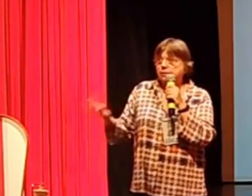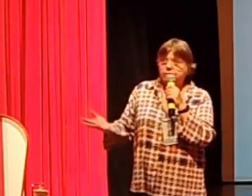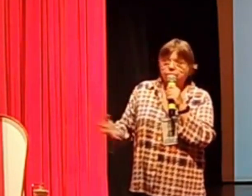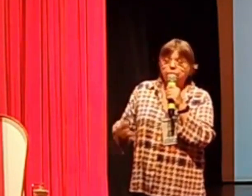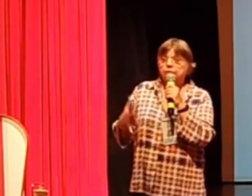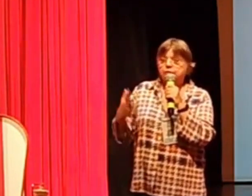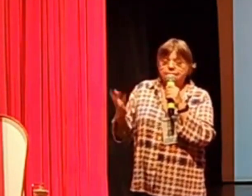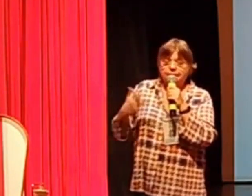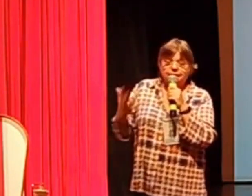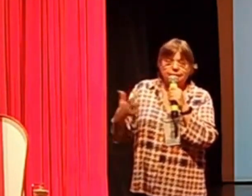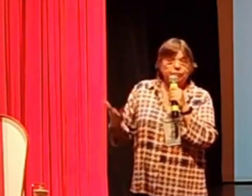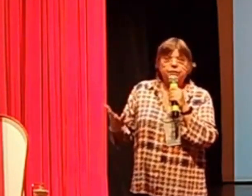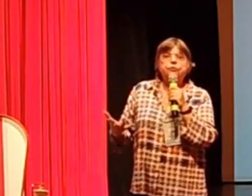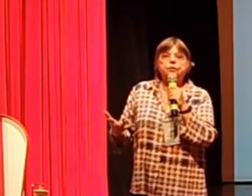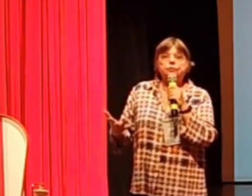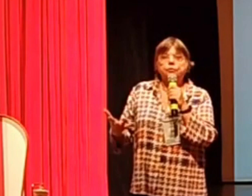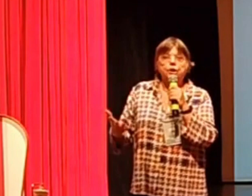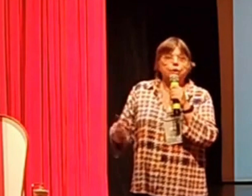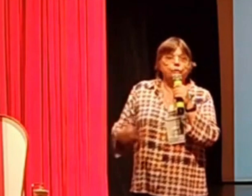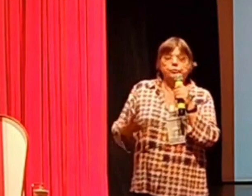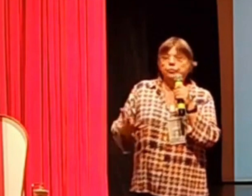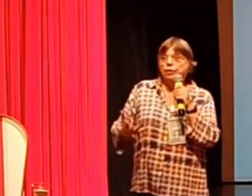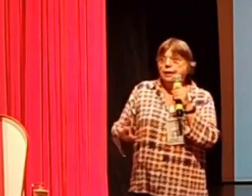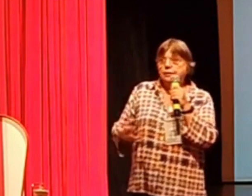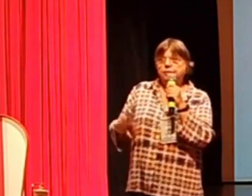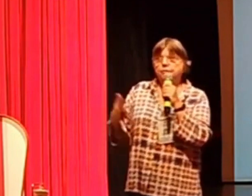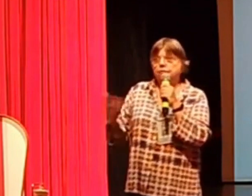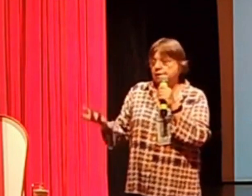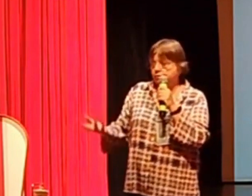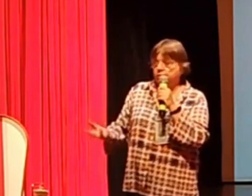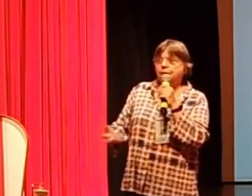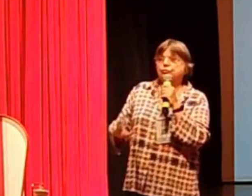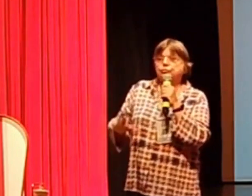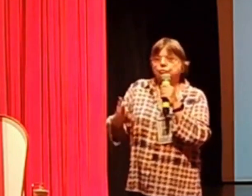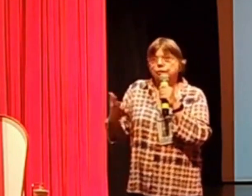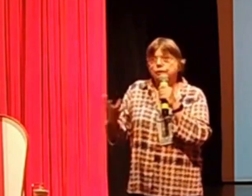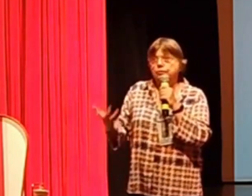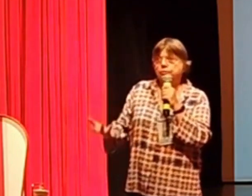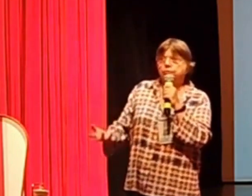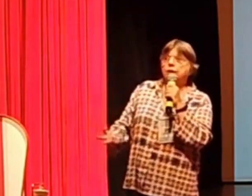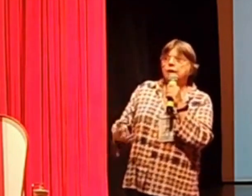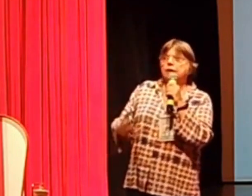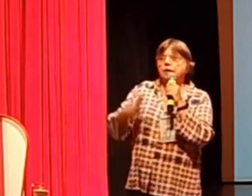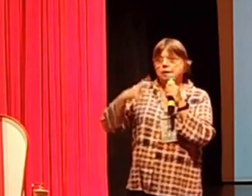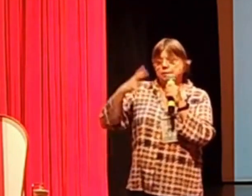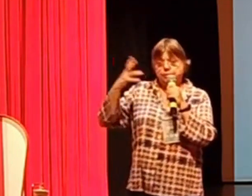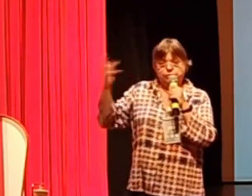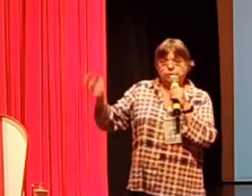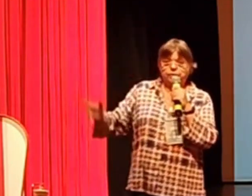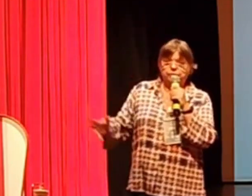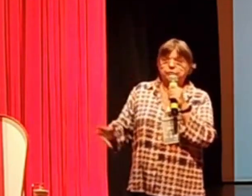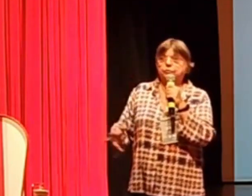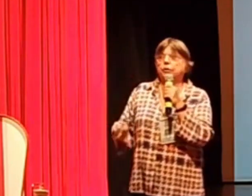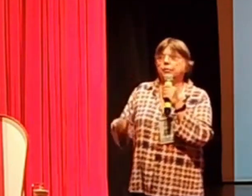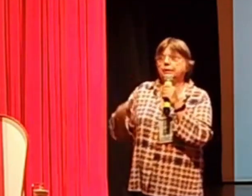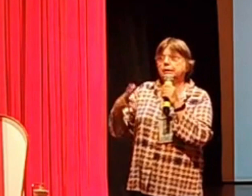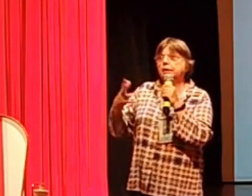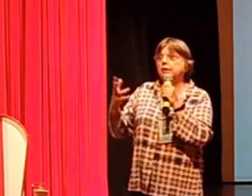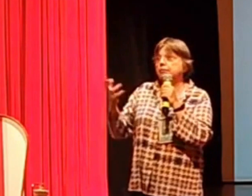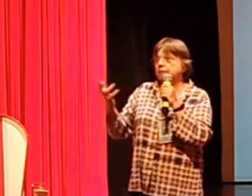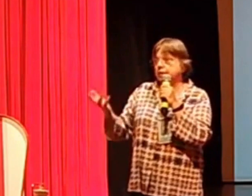ali está sendo efetivo. Usa um colete, mas esse colete só machuca, e a minha escoliose